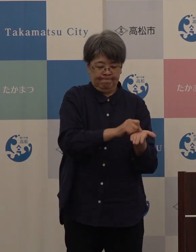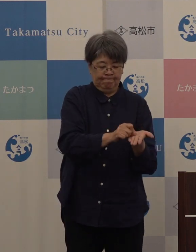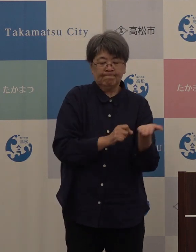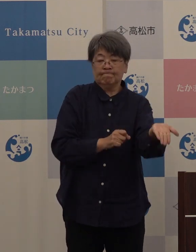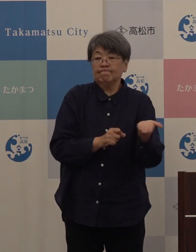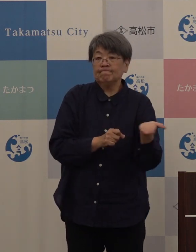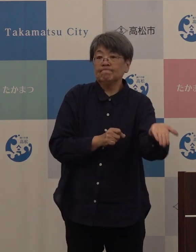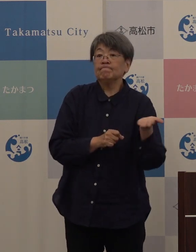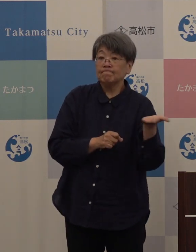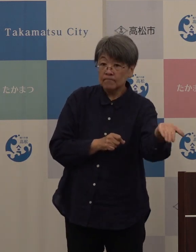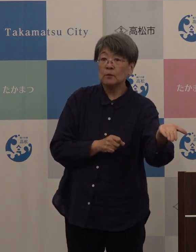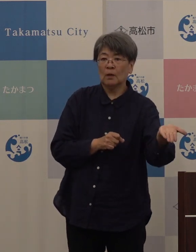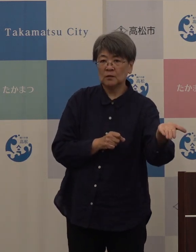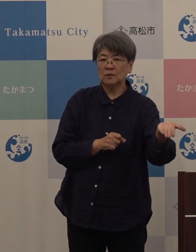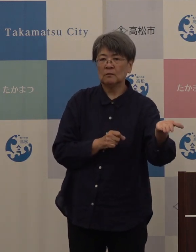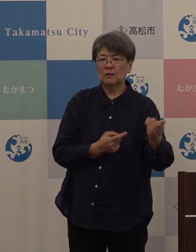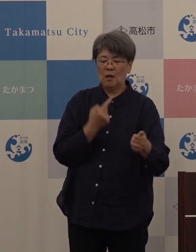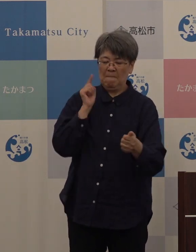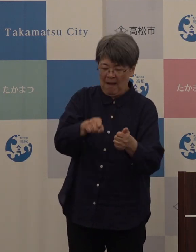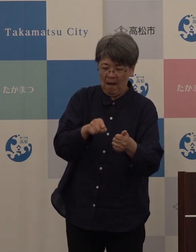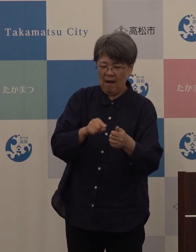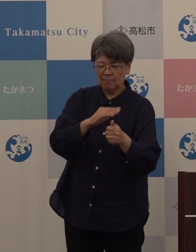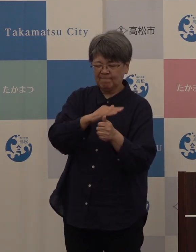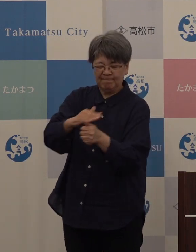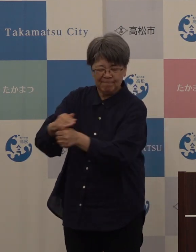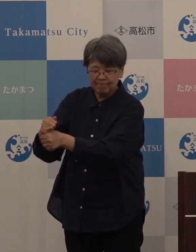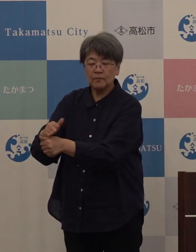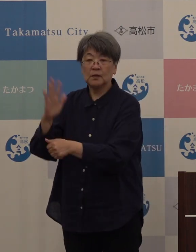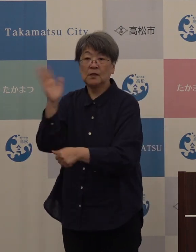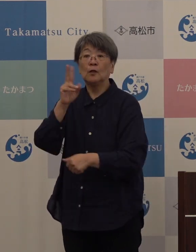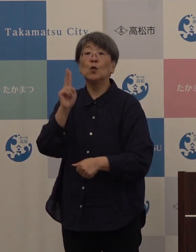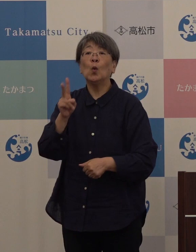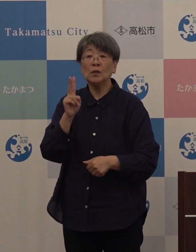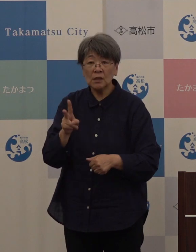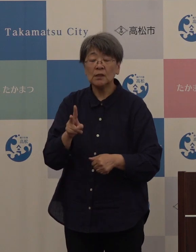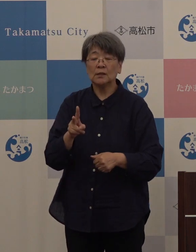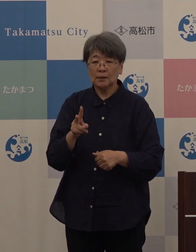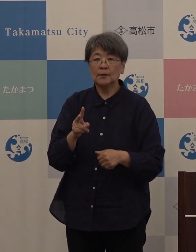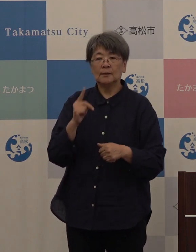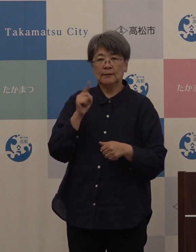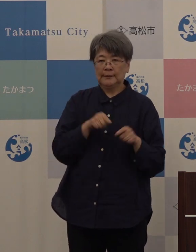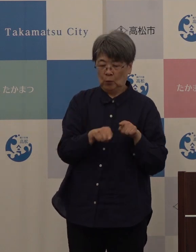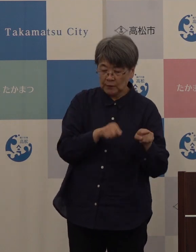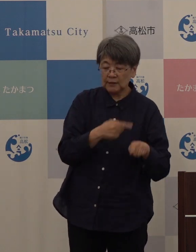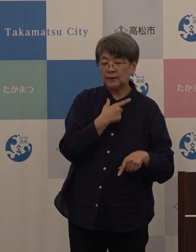起こらないようにしっかりと指導をしてまいりたいというふうに思っております。